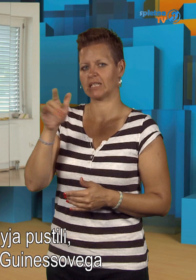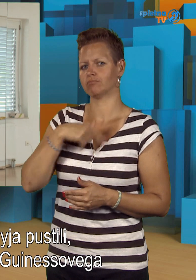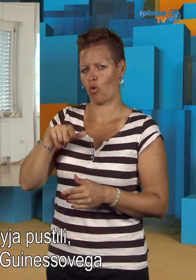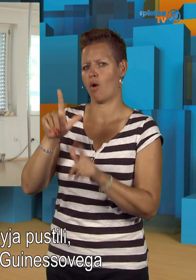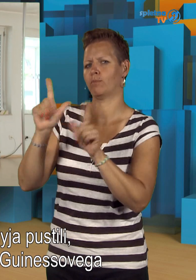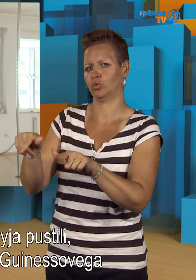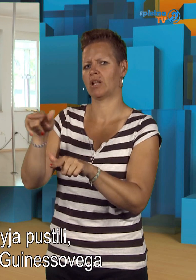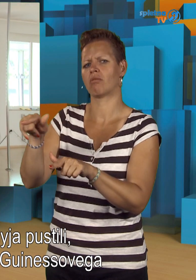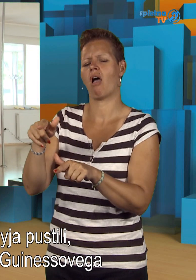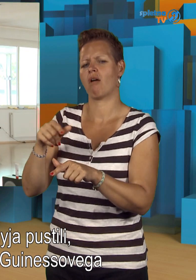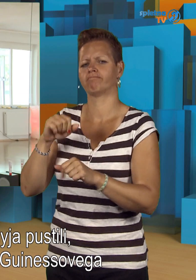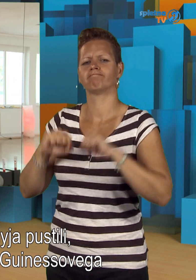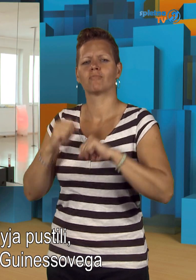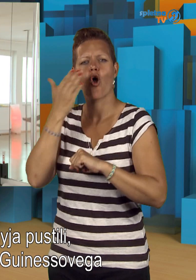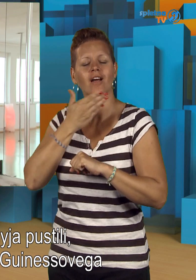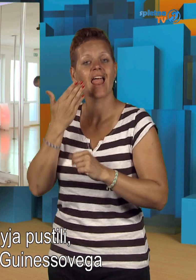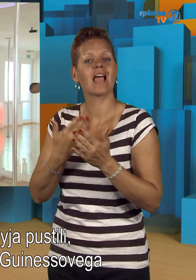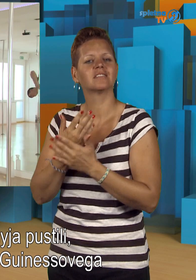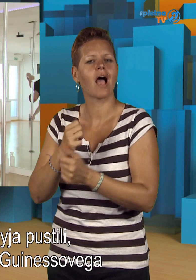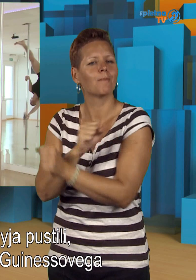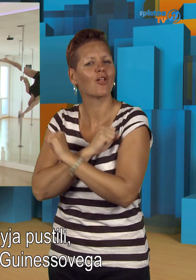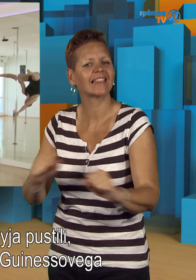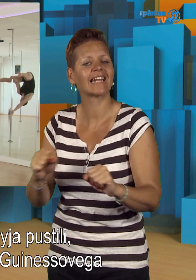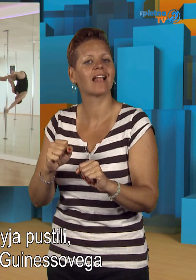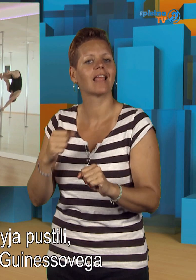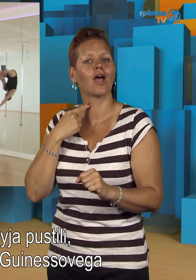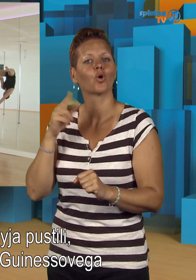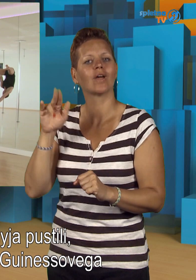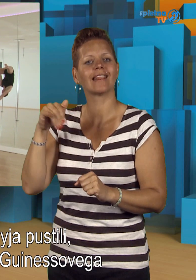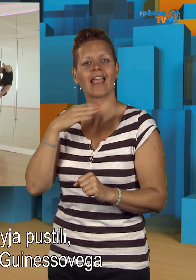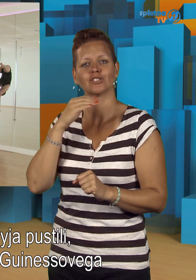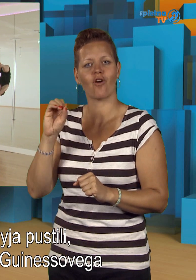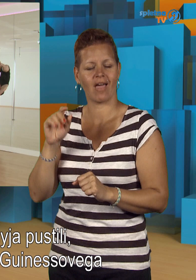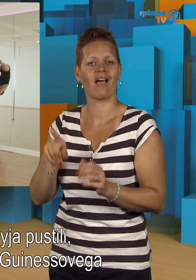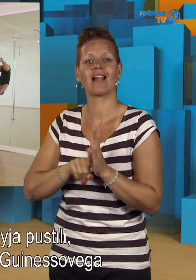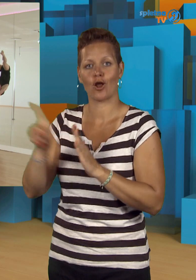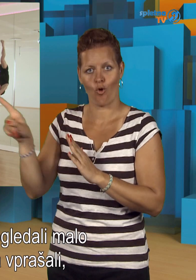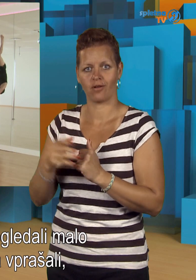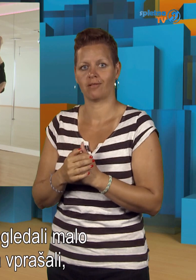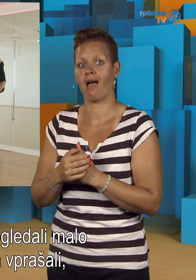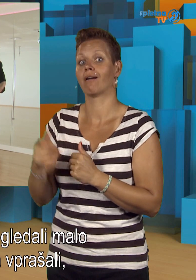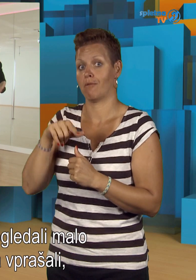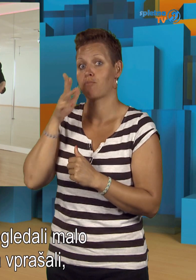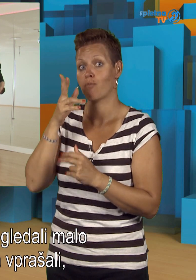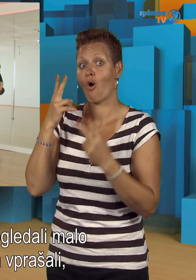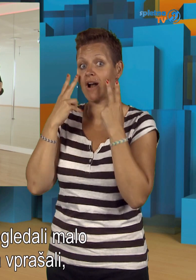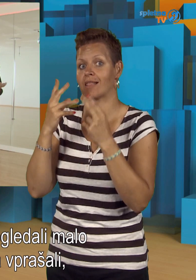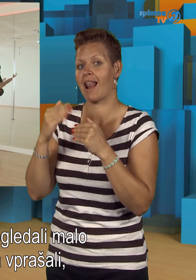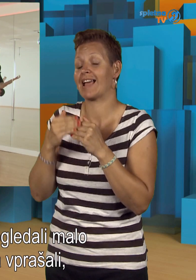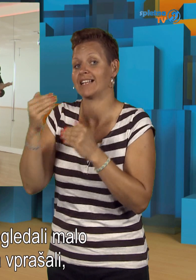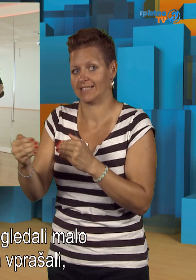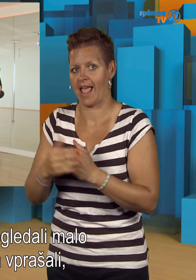Medtem ko smo Tomija pustili, da se ogreje za podiranje Guinnessovega rekorda, ki si ga bomo ogledali malo kasneje, smo